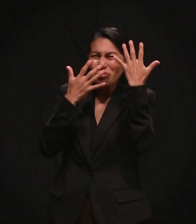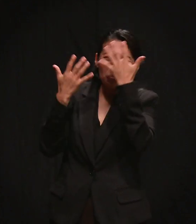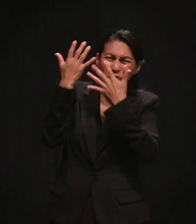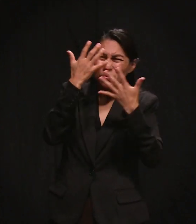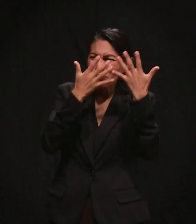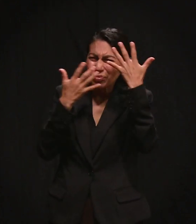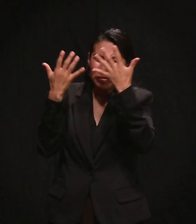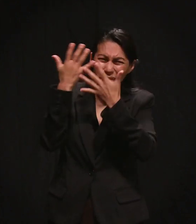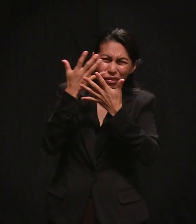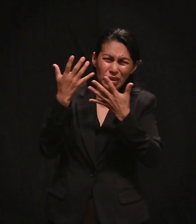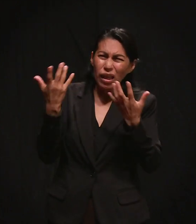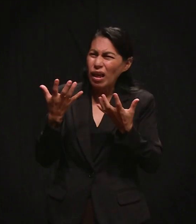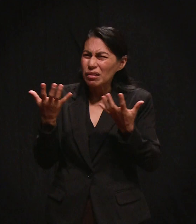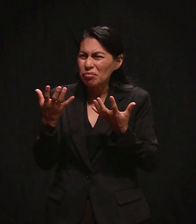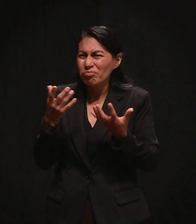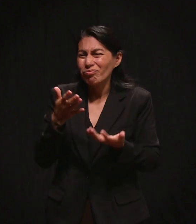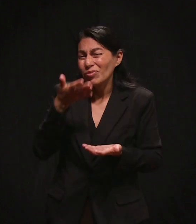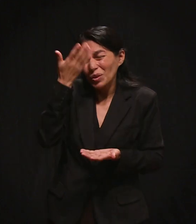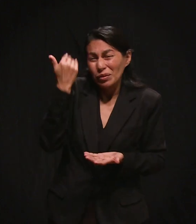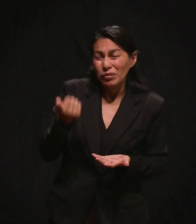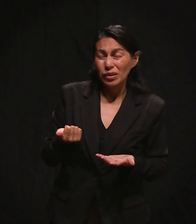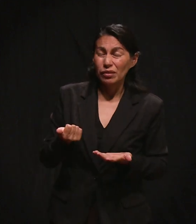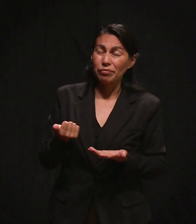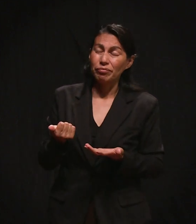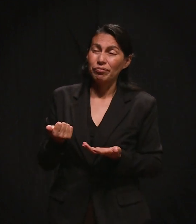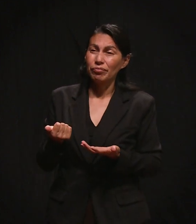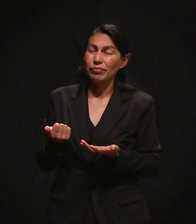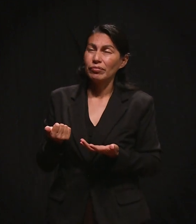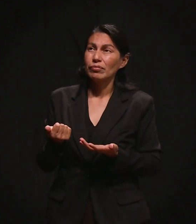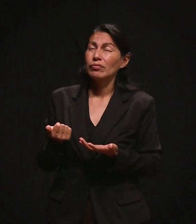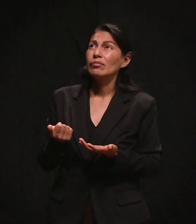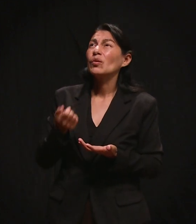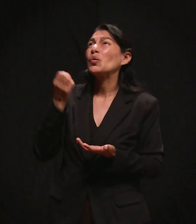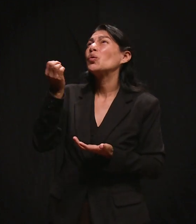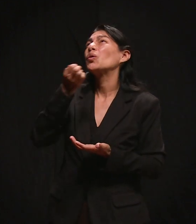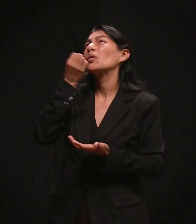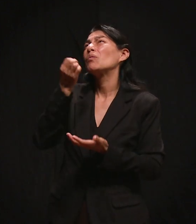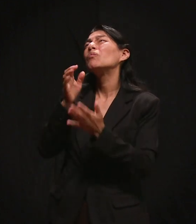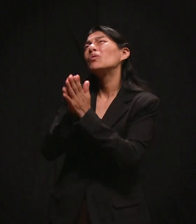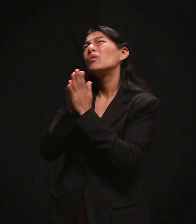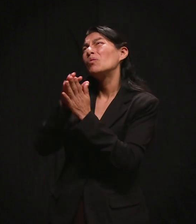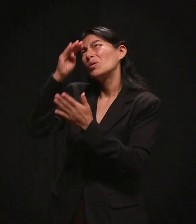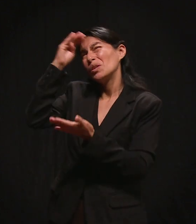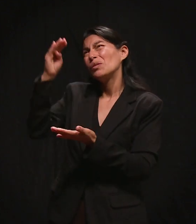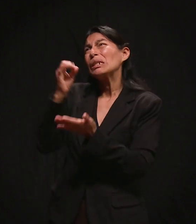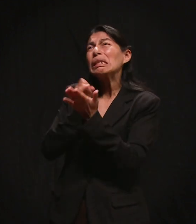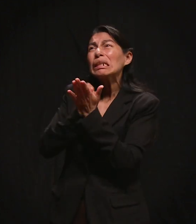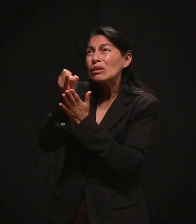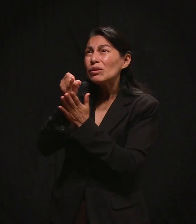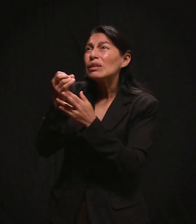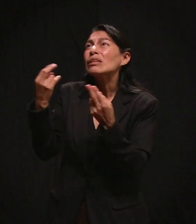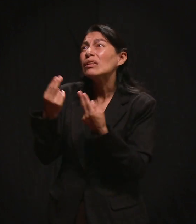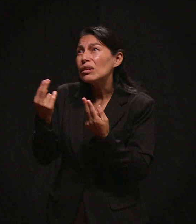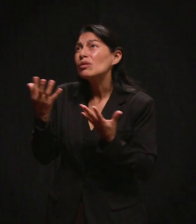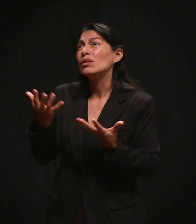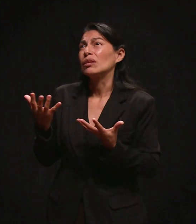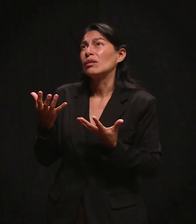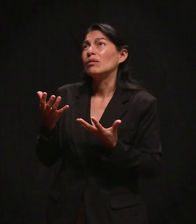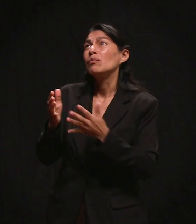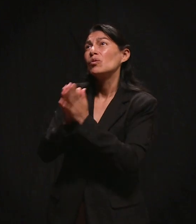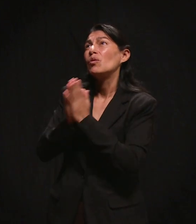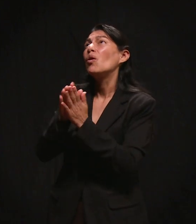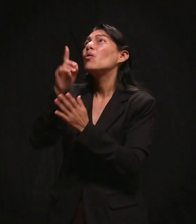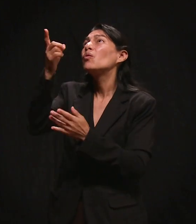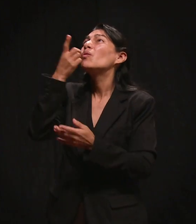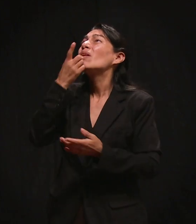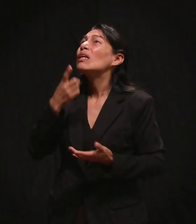Señor, voy a tomar una decisión y quiero que tú me guíes, quiero que tú me orientes y quiero que tú me hables. Pero no